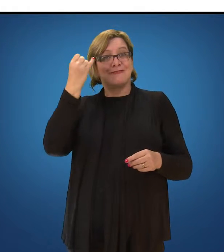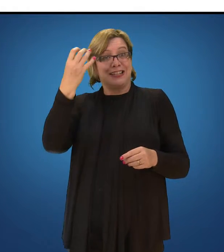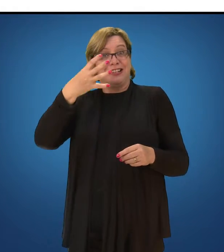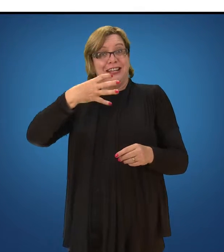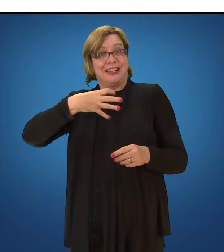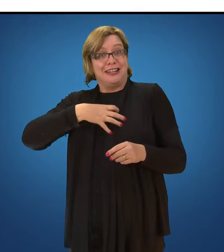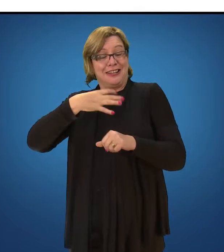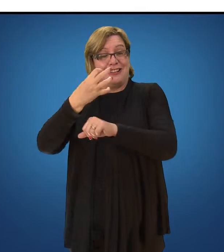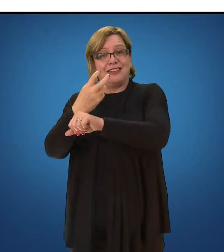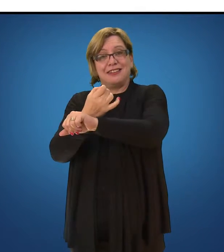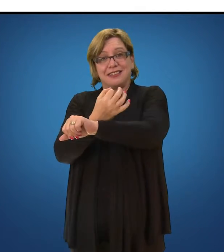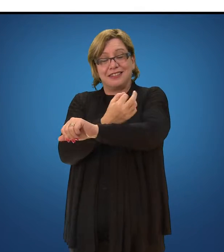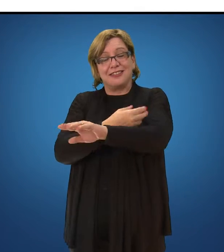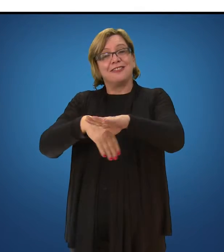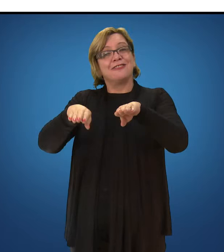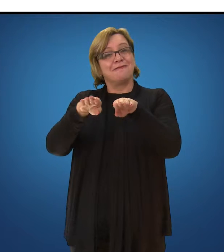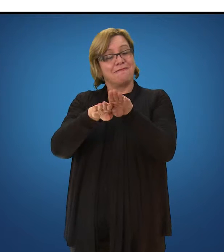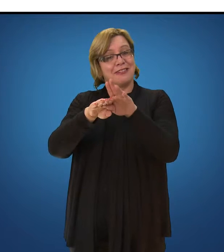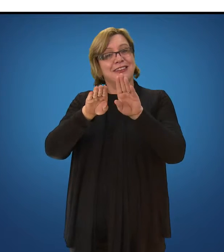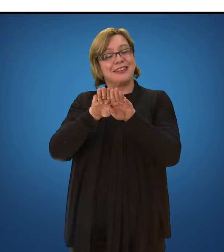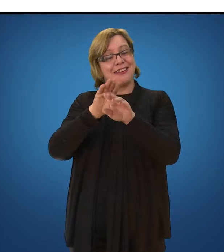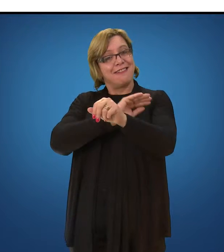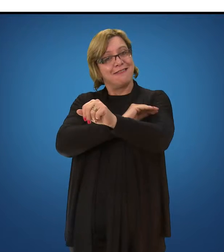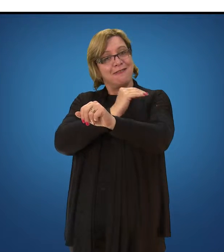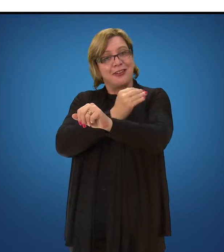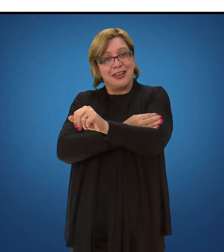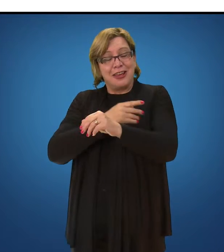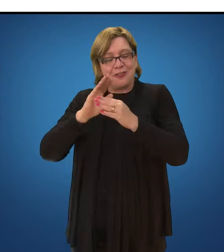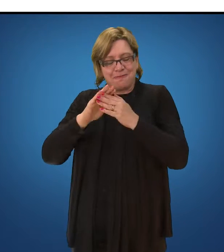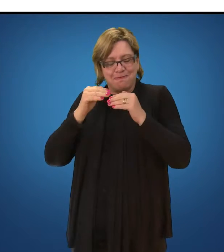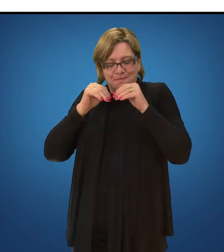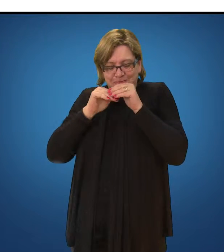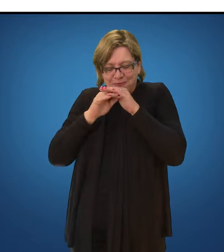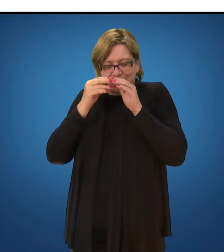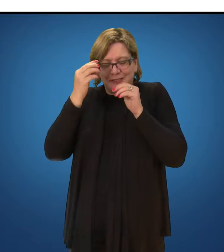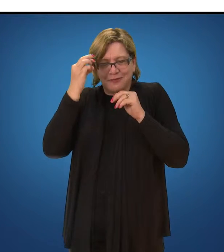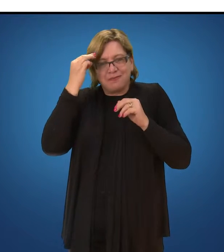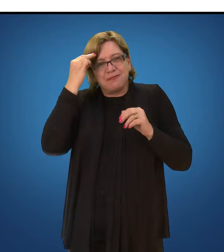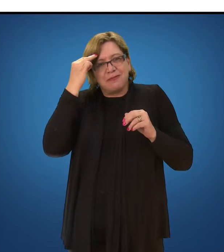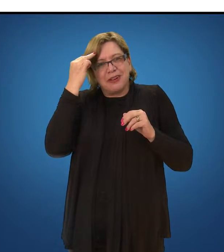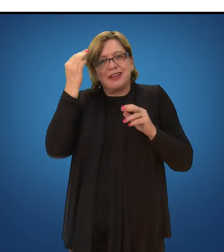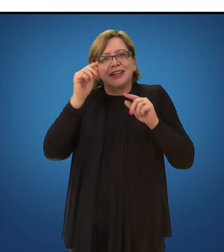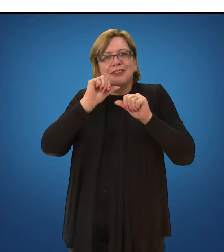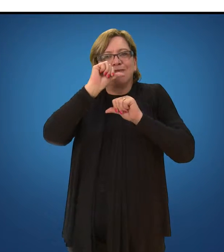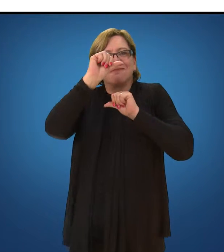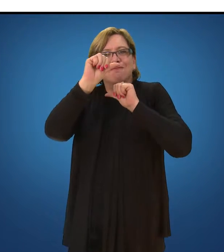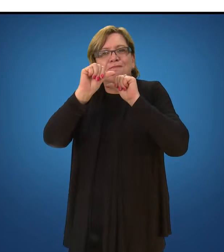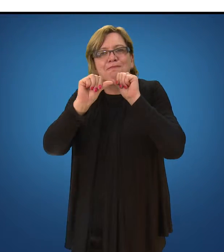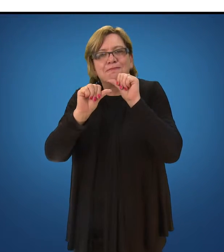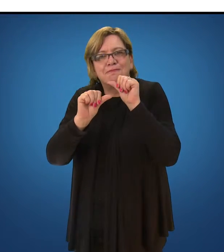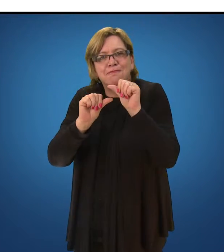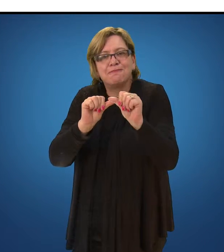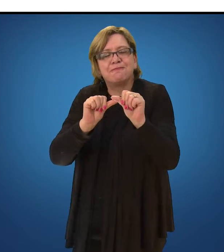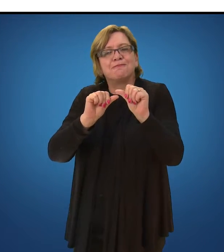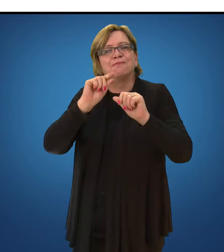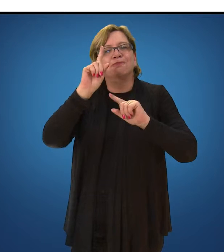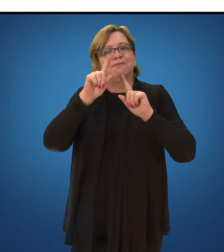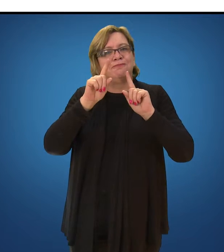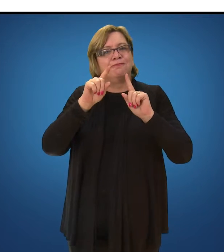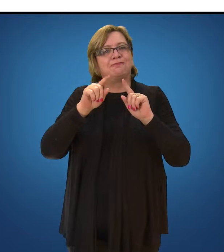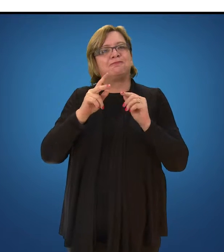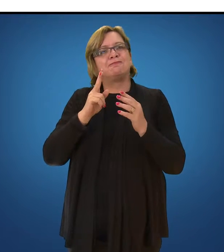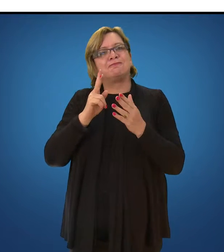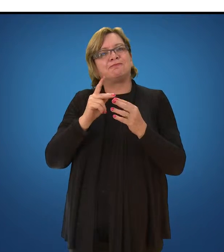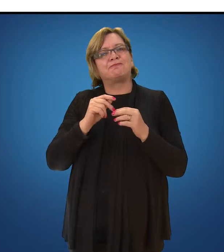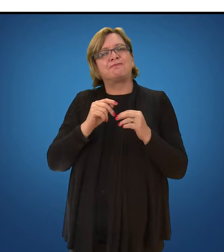sentimental, emocional muito mais forte, eu vou armazenar isso na minha mente e transformar isso em uns elementos que compõem